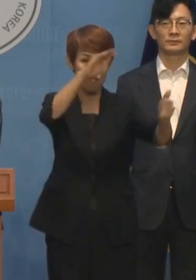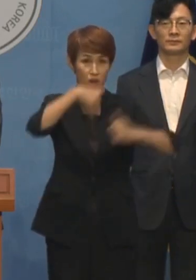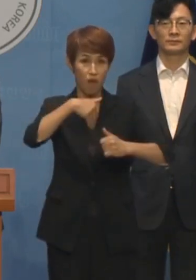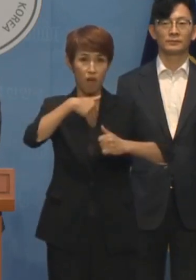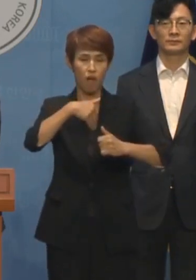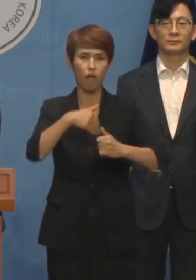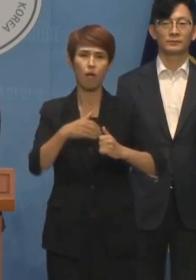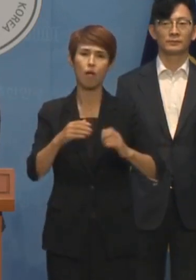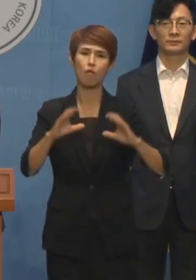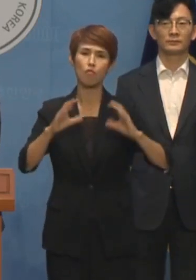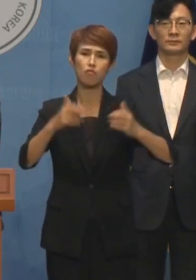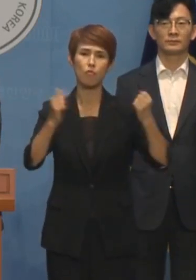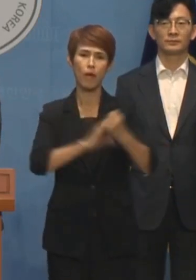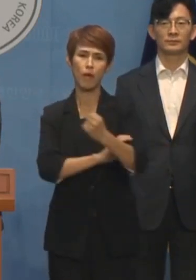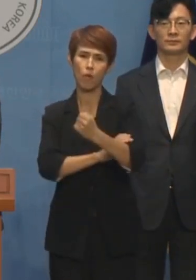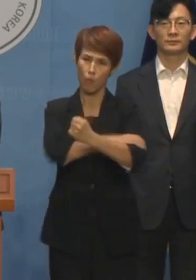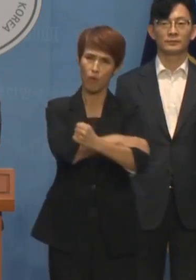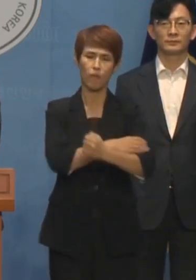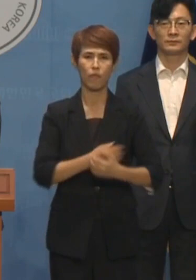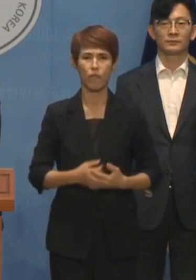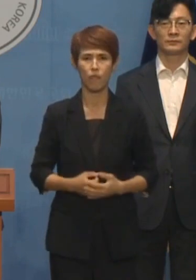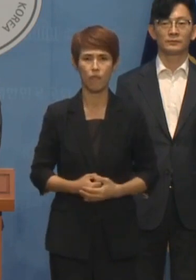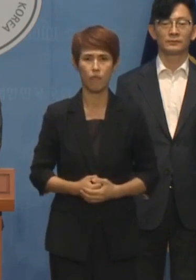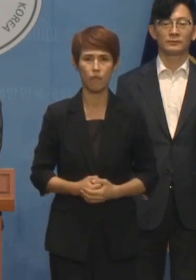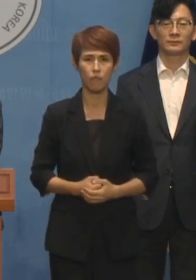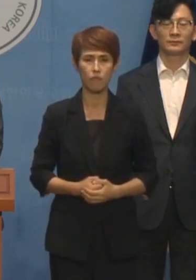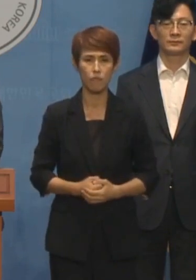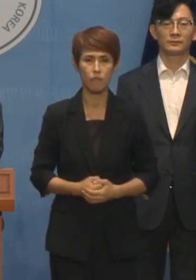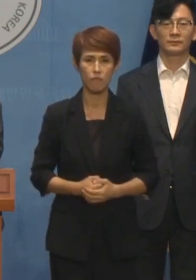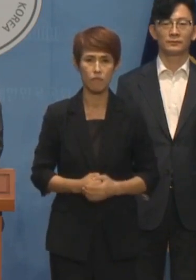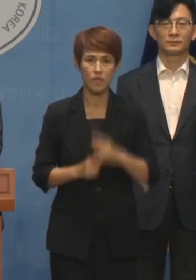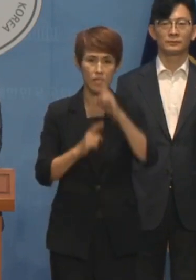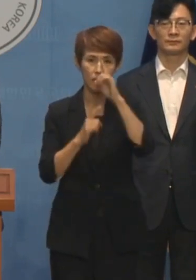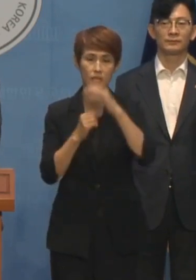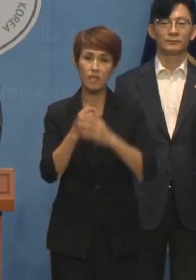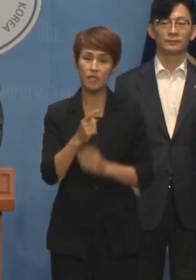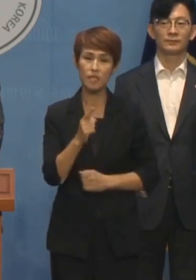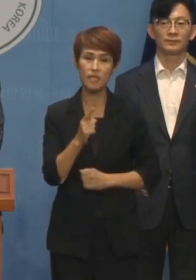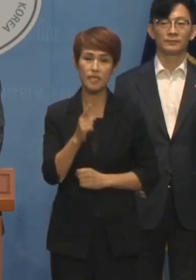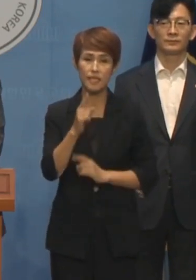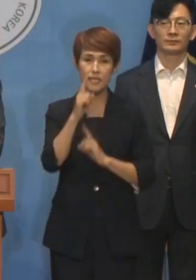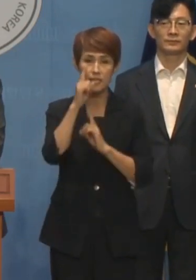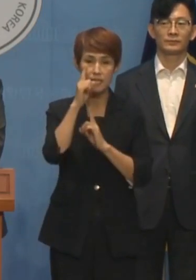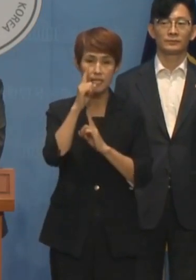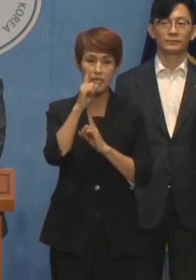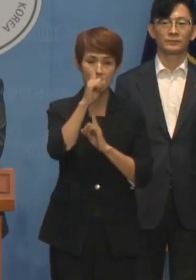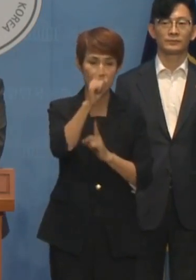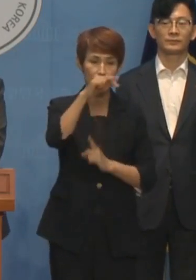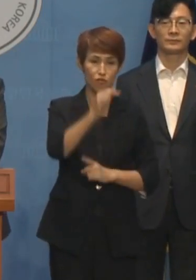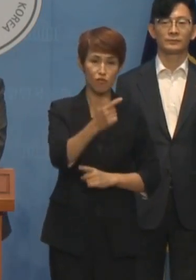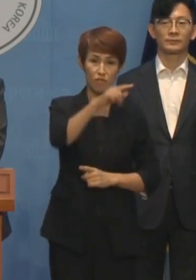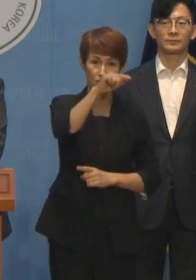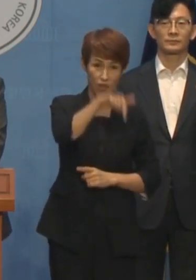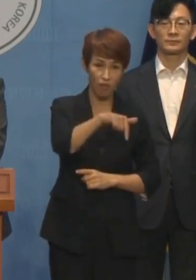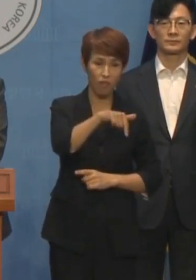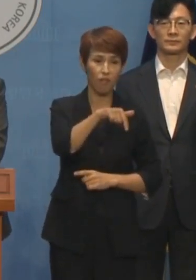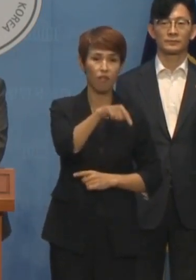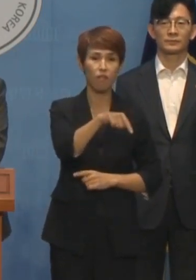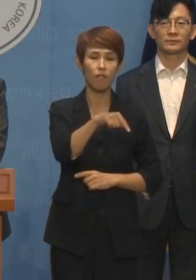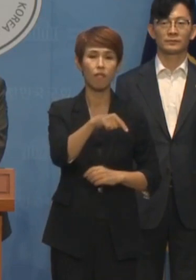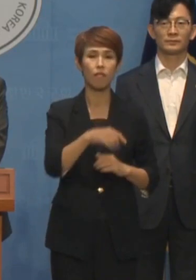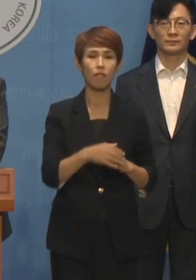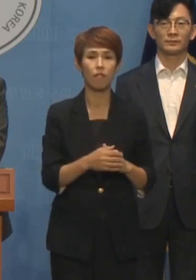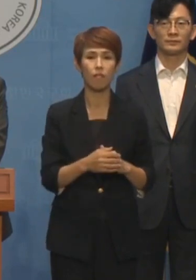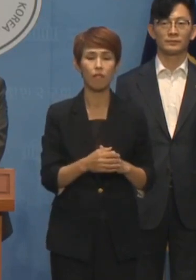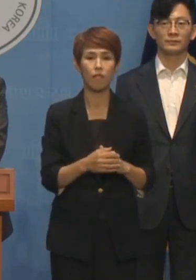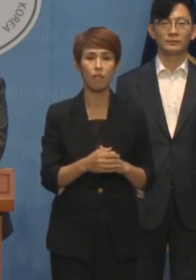국회의 월권이자 오만입니다. 이준석 개혁신당 의원조차 민주당의 참고인 명단 소환은 참고인